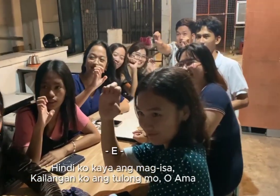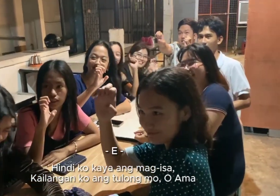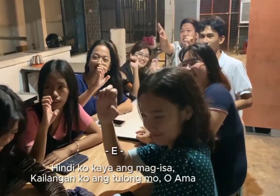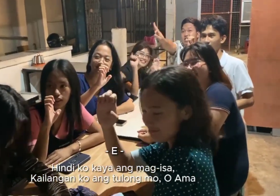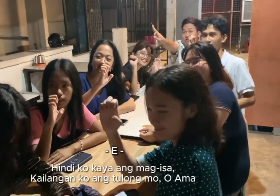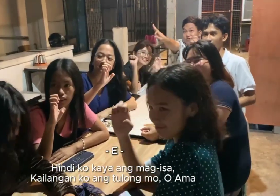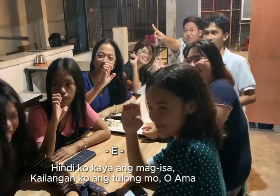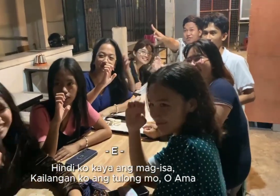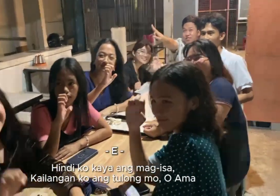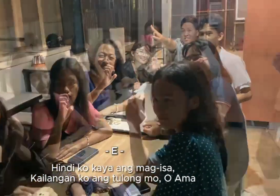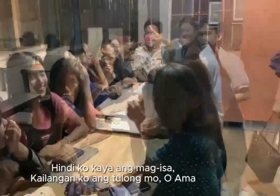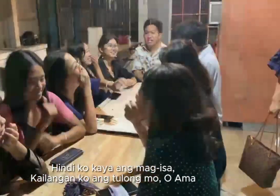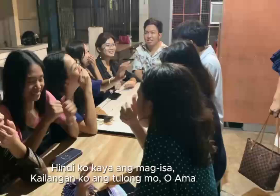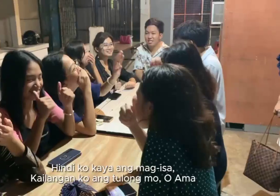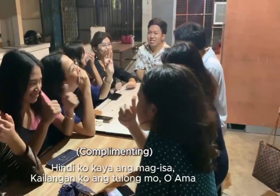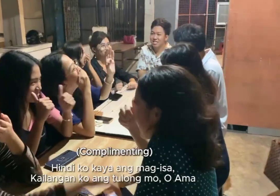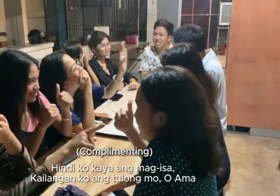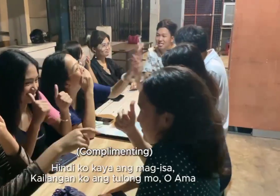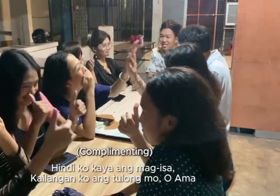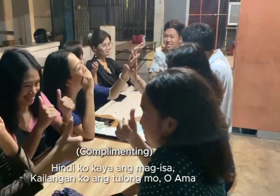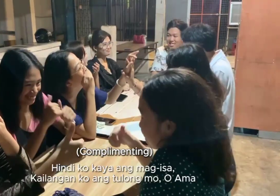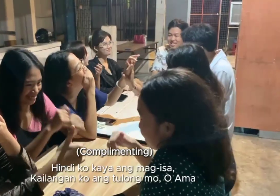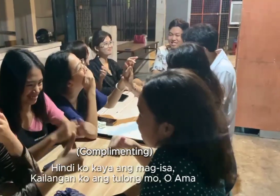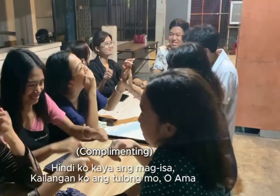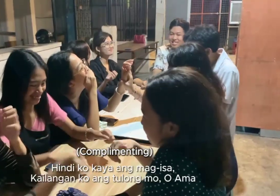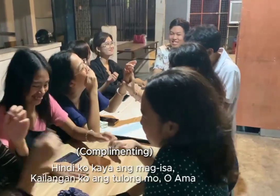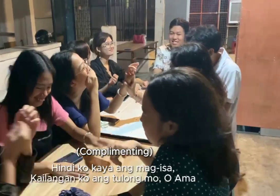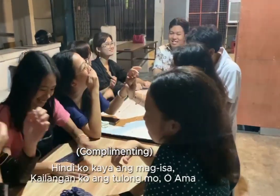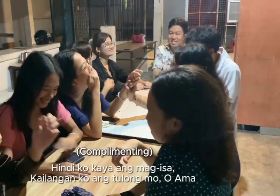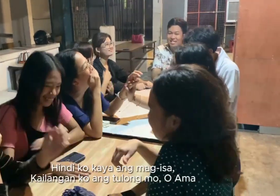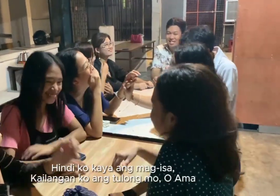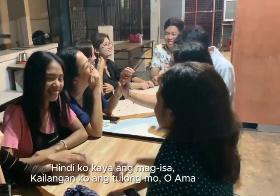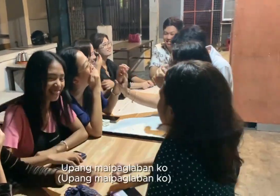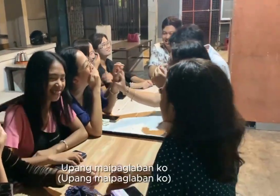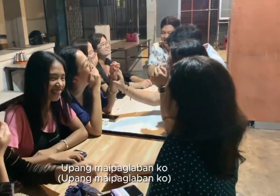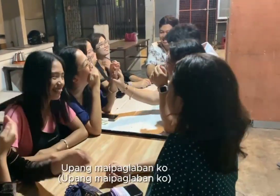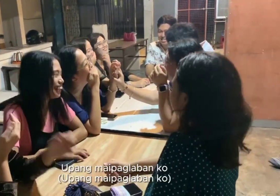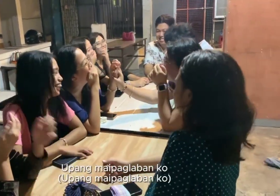ko ang tulong mo, Ama, upang